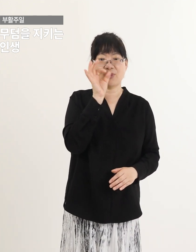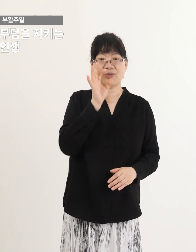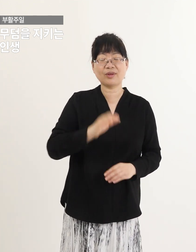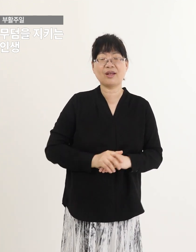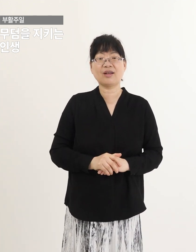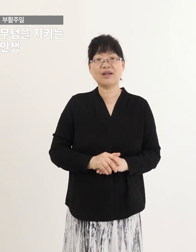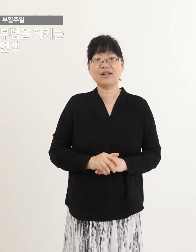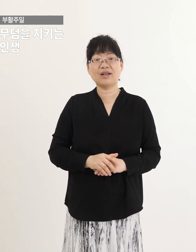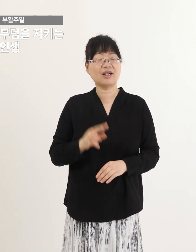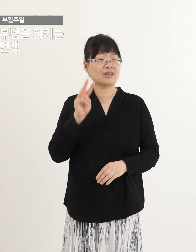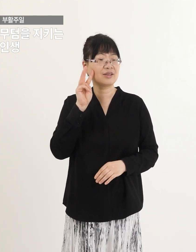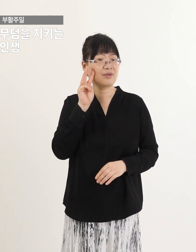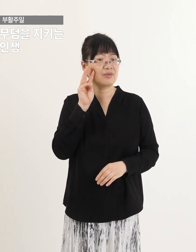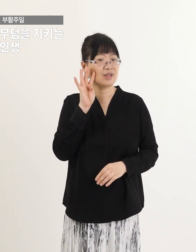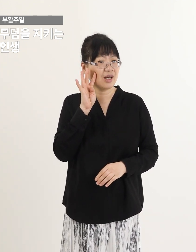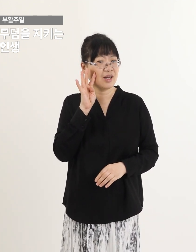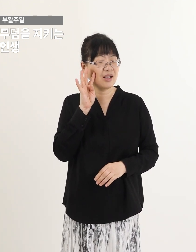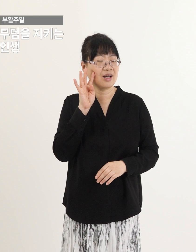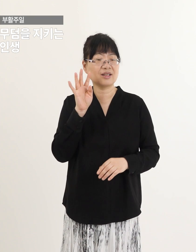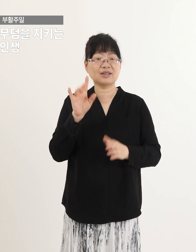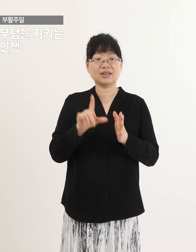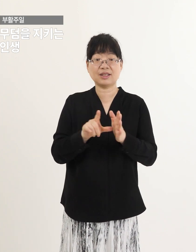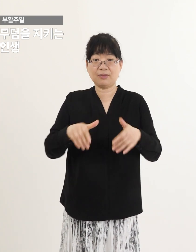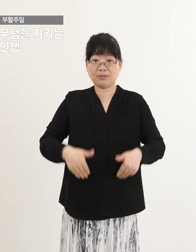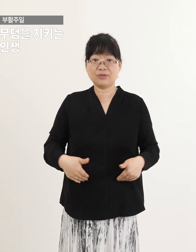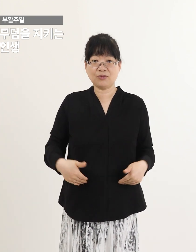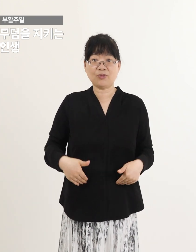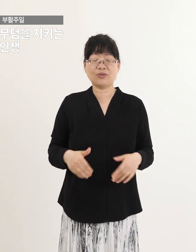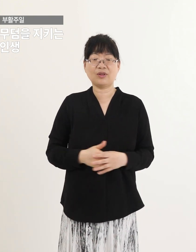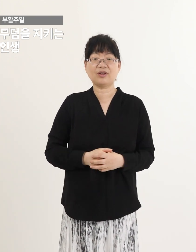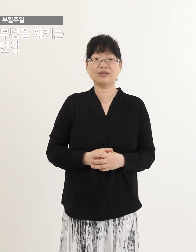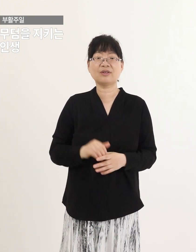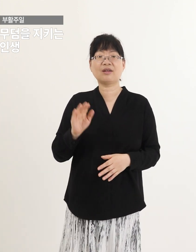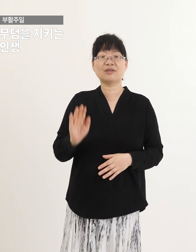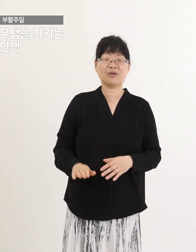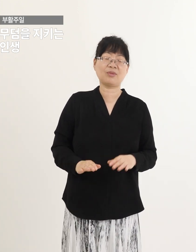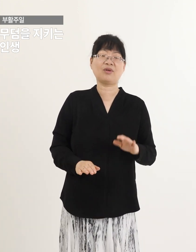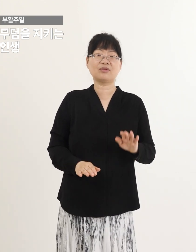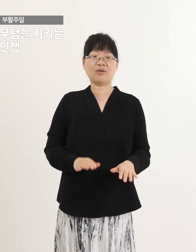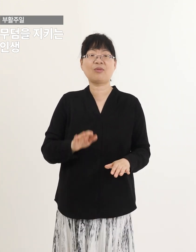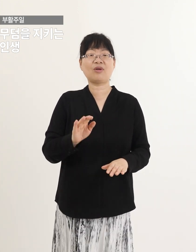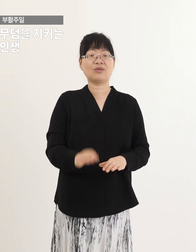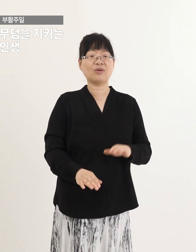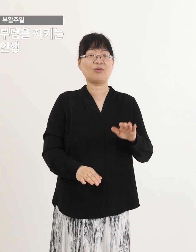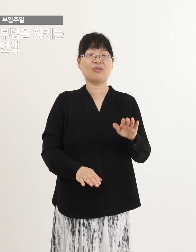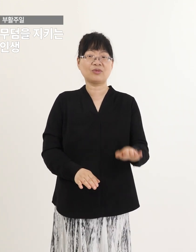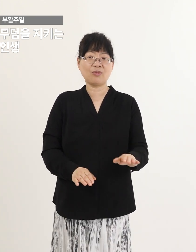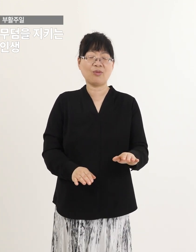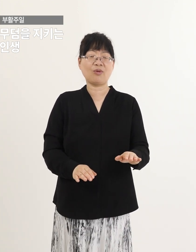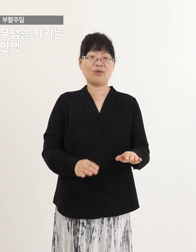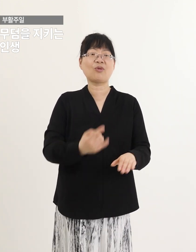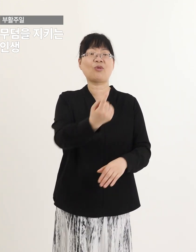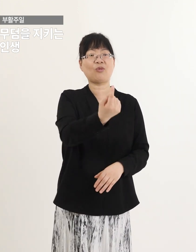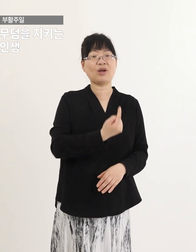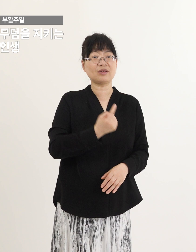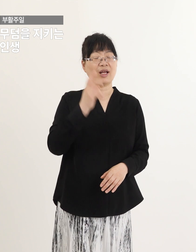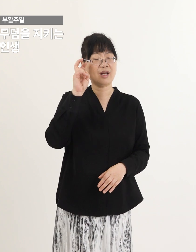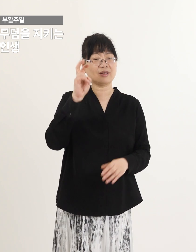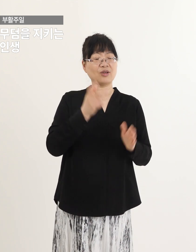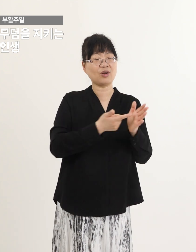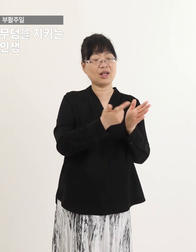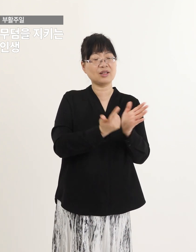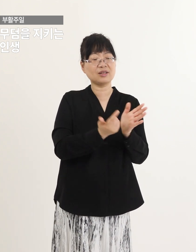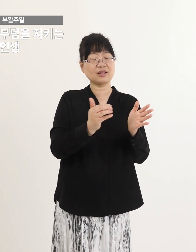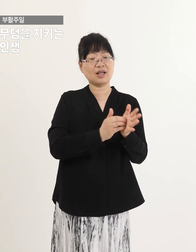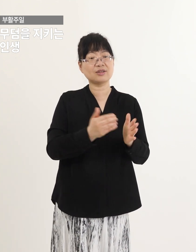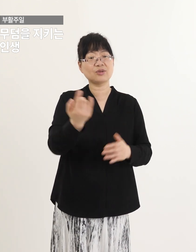최소한 3, 4일은 걸려야 돼요. 어쨌든 터벅터벅 걸어서 왔을 거예요. 예? 갈릴리까지.